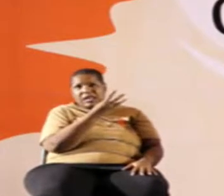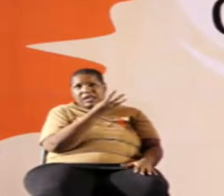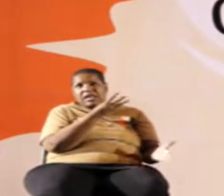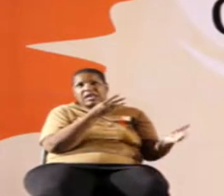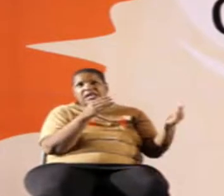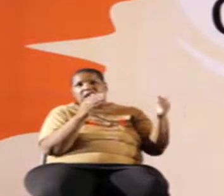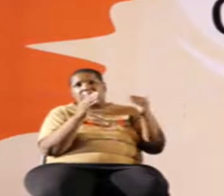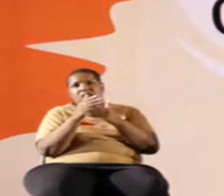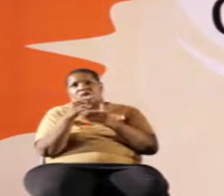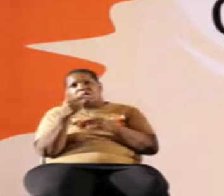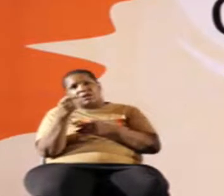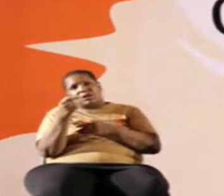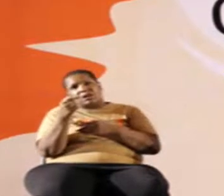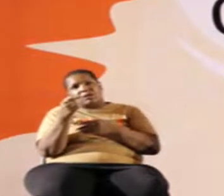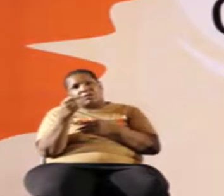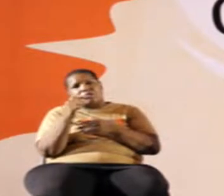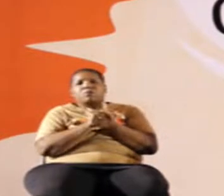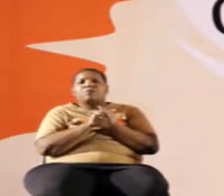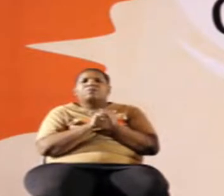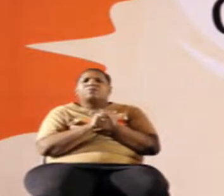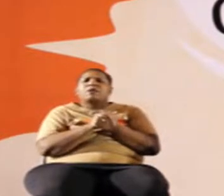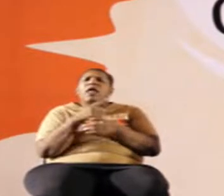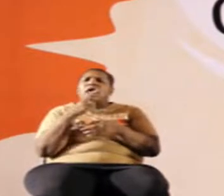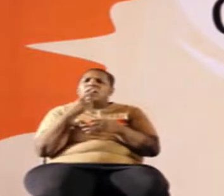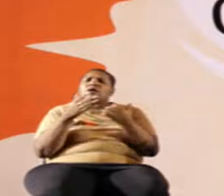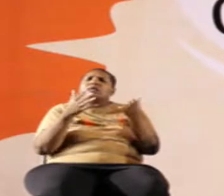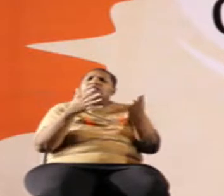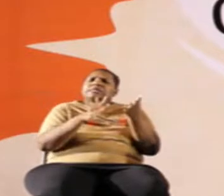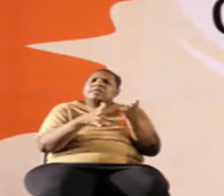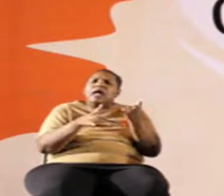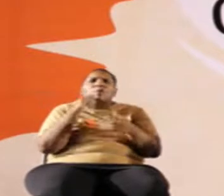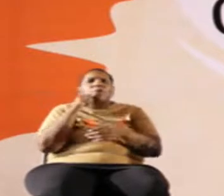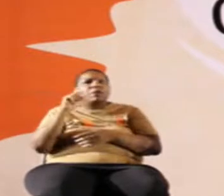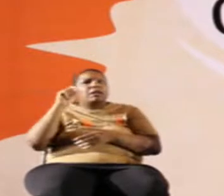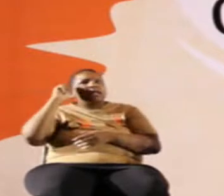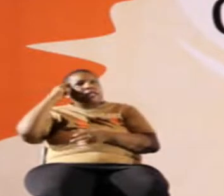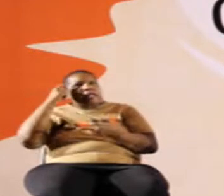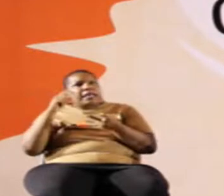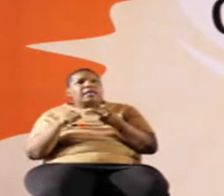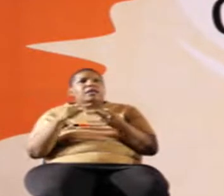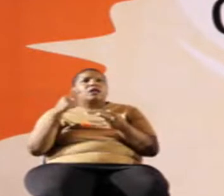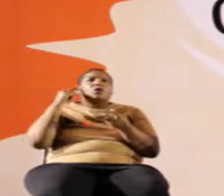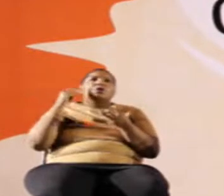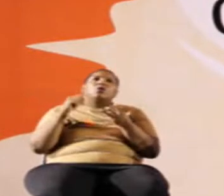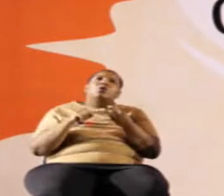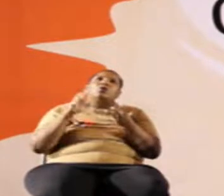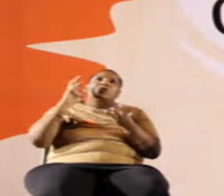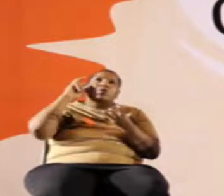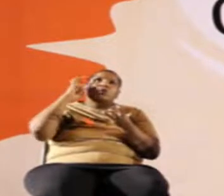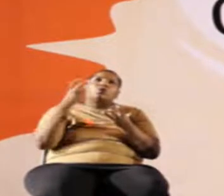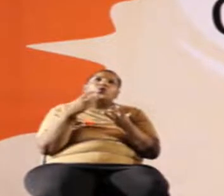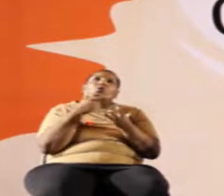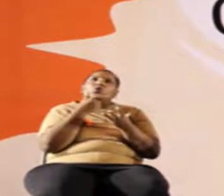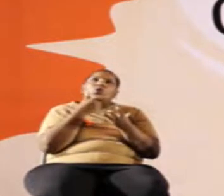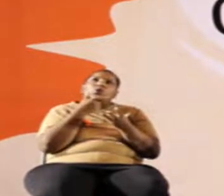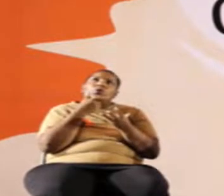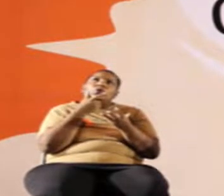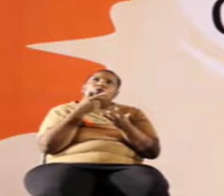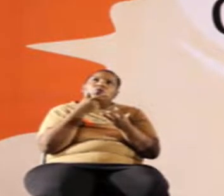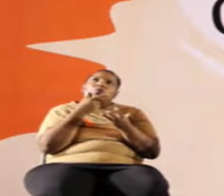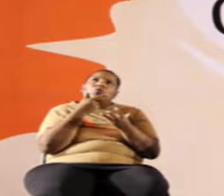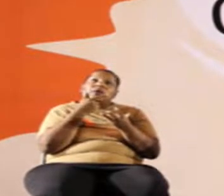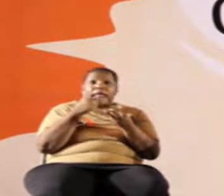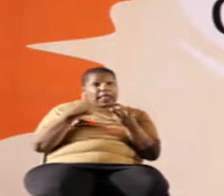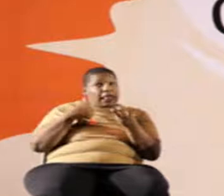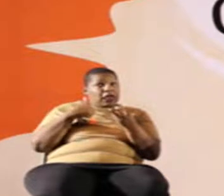2003. Eu lá pensando, samba, mulher negra, cultura, né?